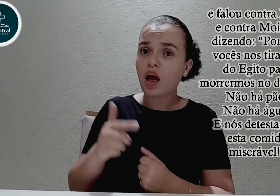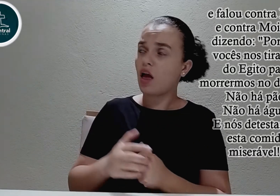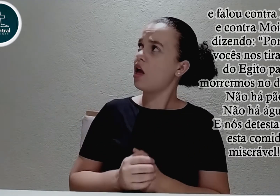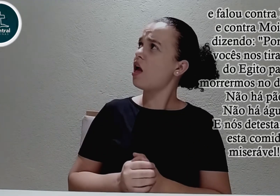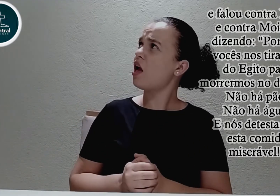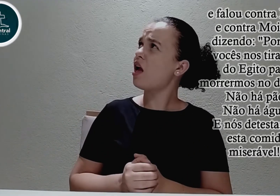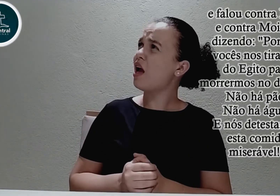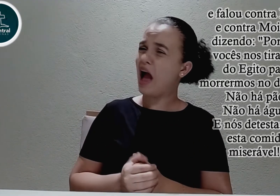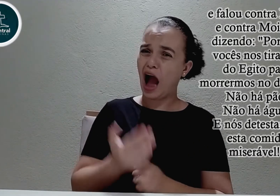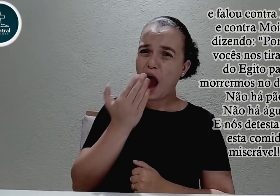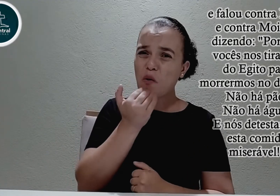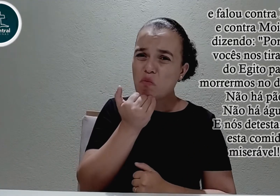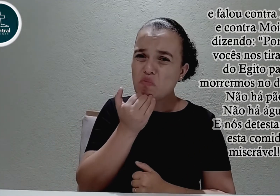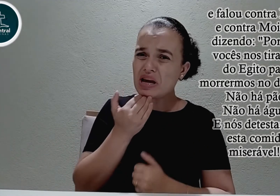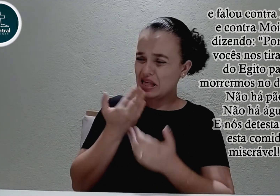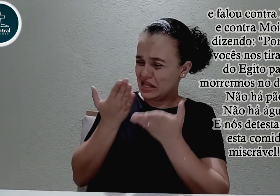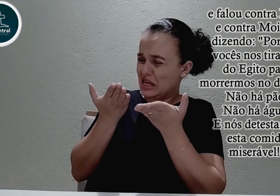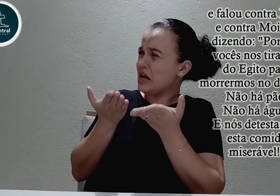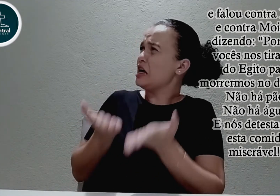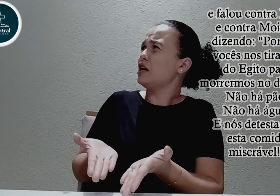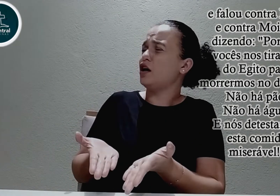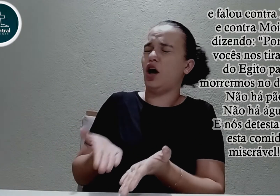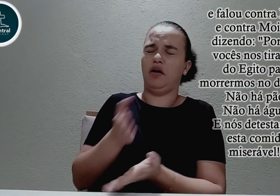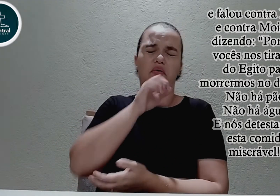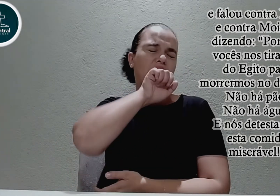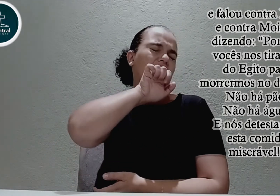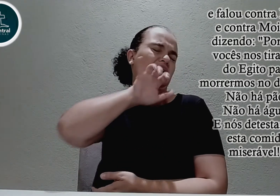Não há pão, não há água, e nós